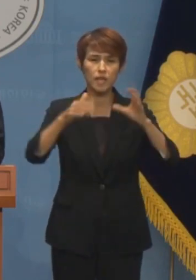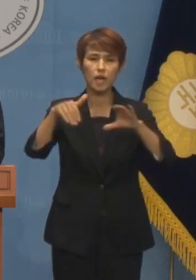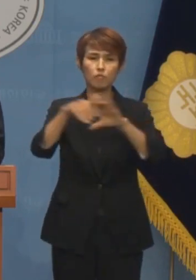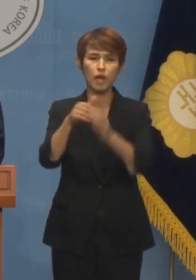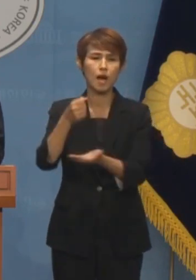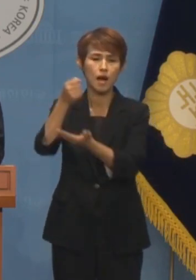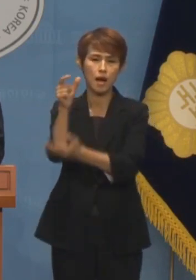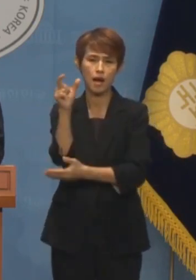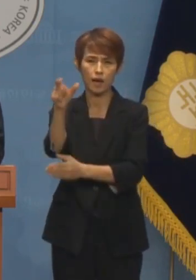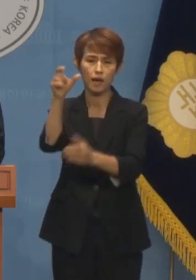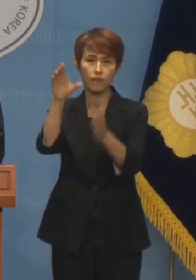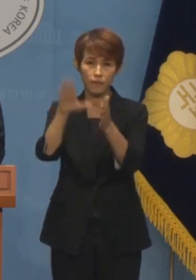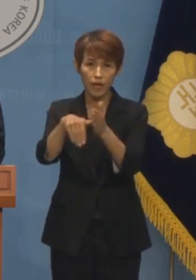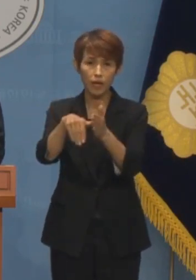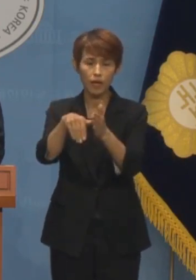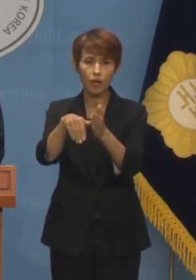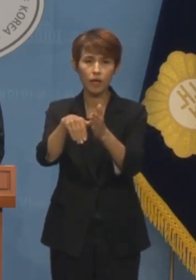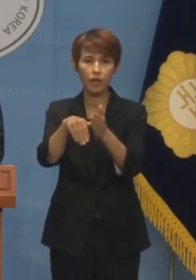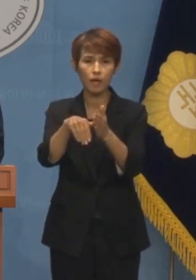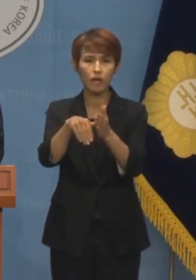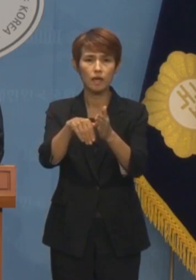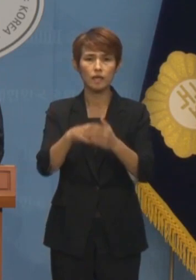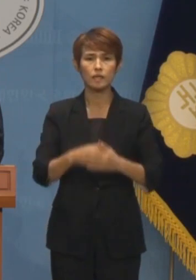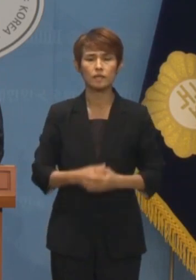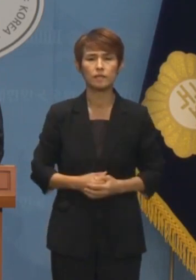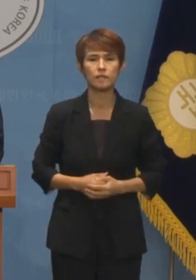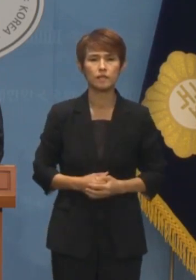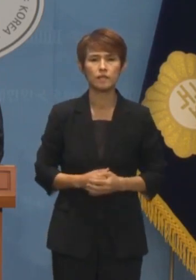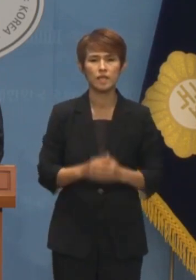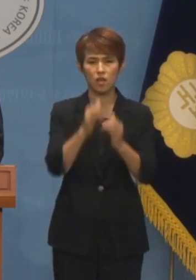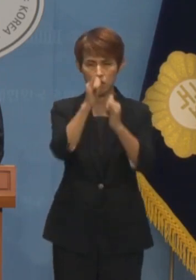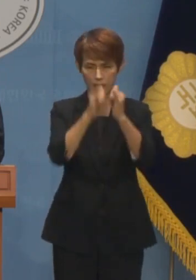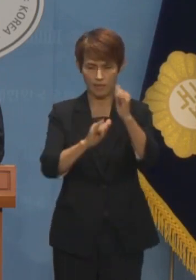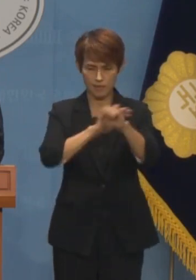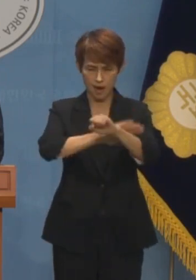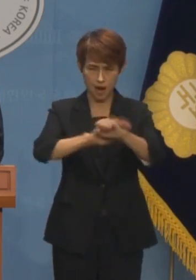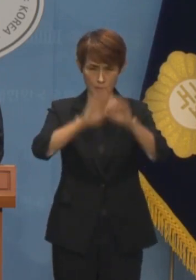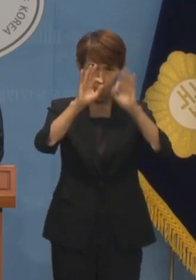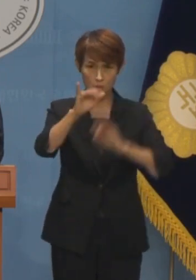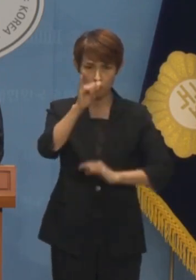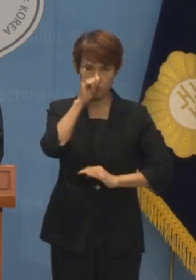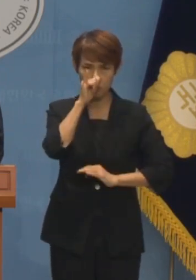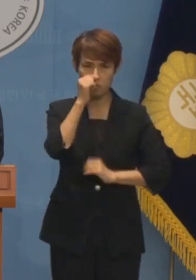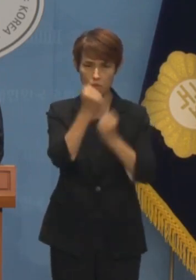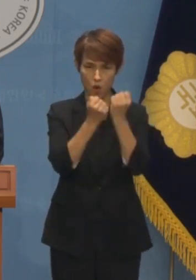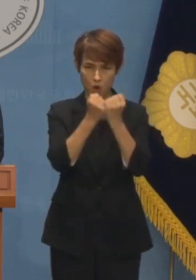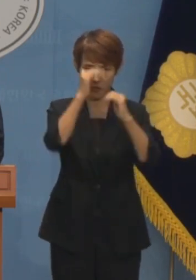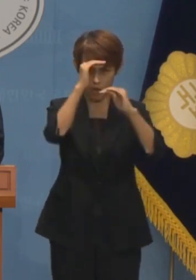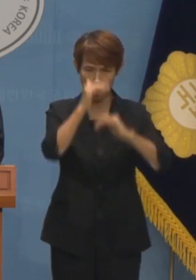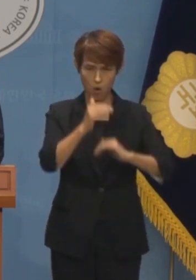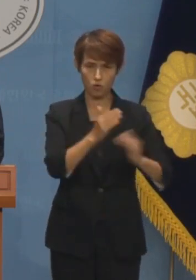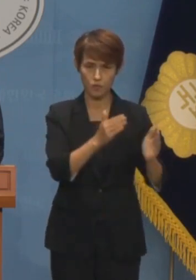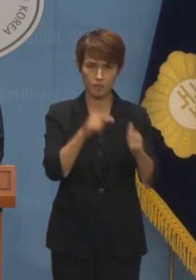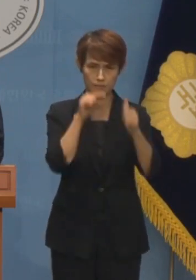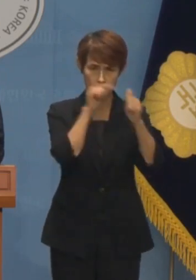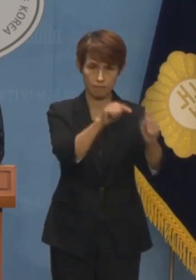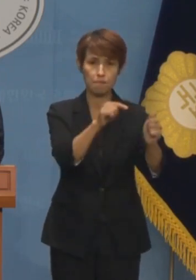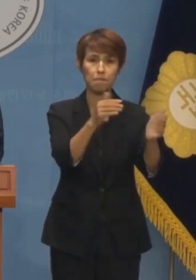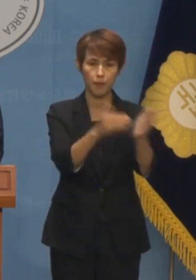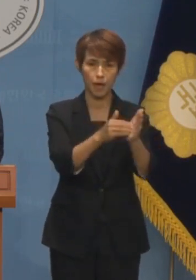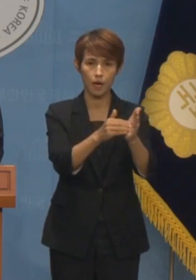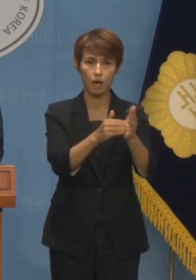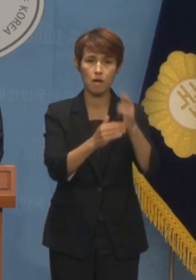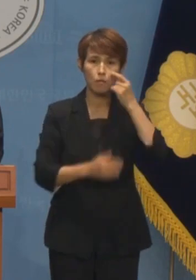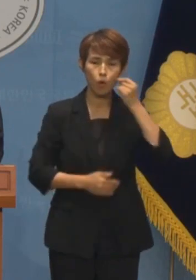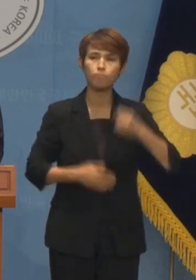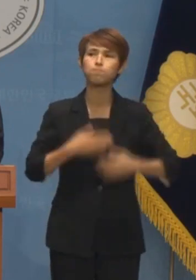등재를 결정하면서 각 시설의 전체 역사를 이해할 수 있는 해석 전략을 마련할 것을 권고하였고